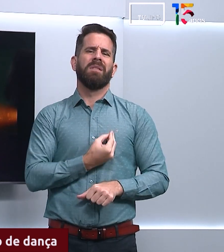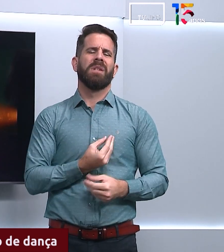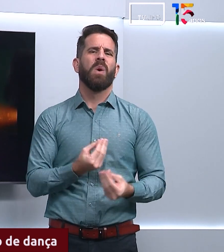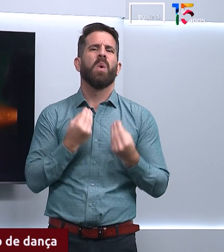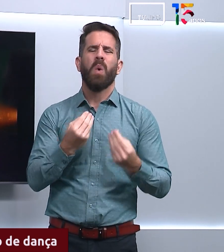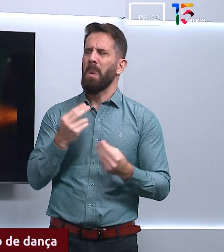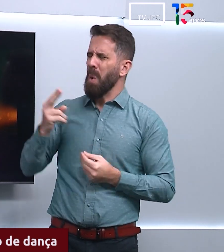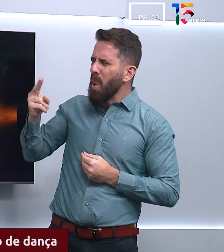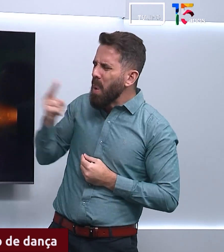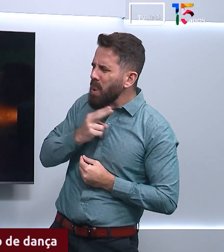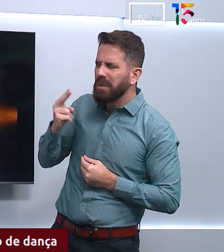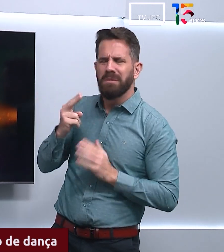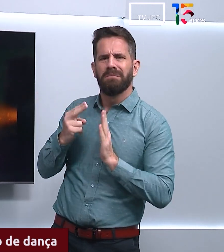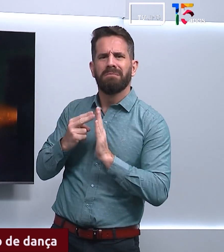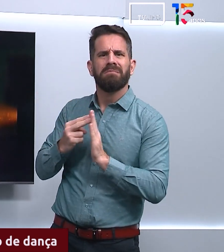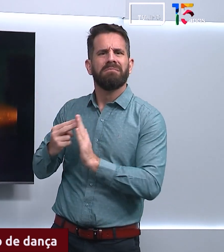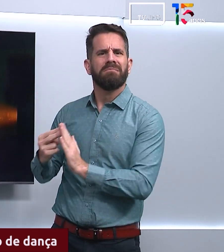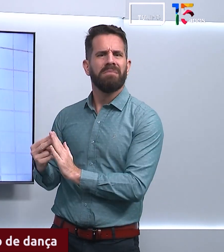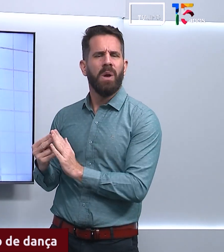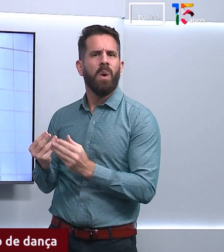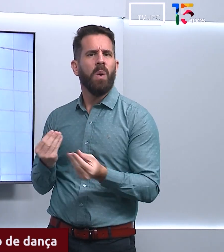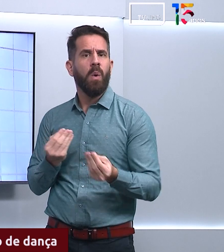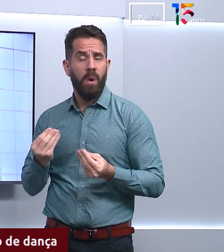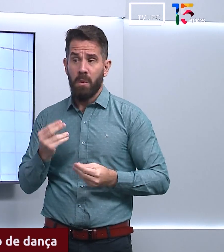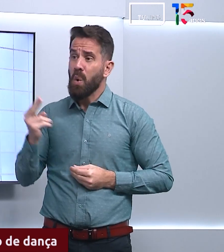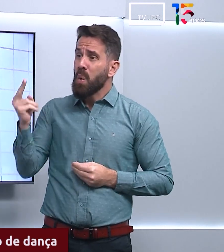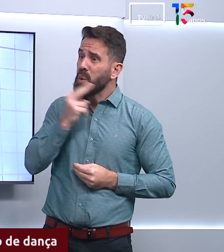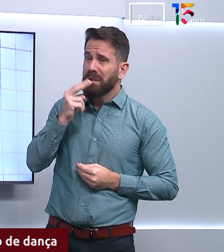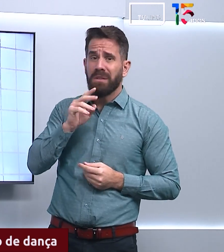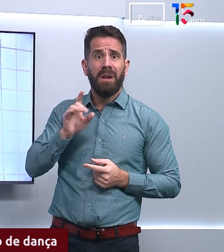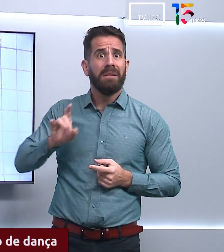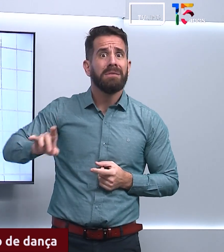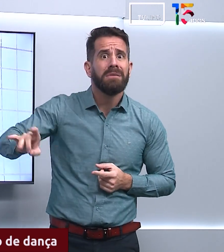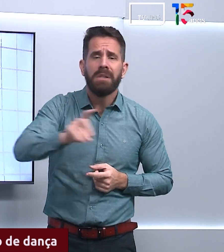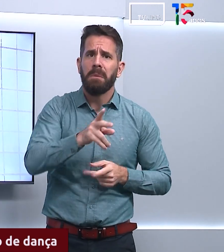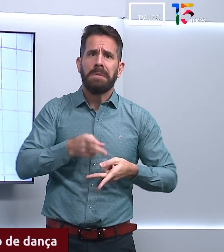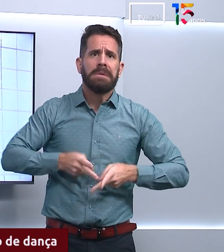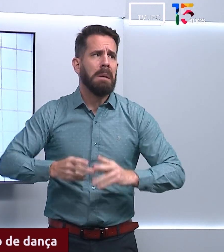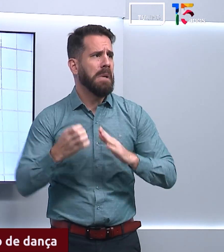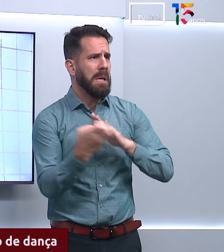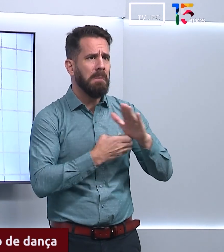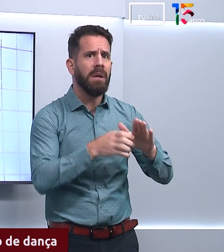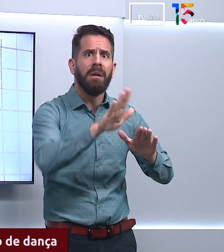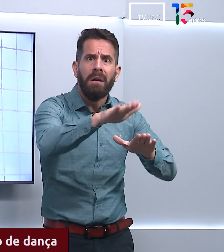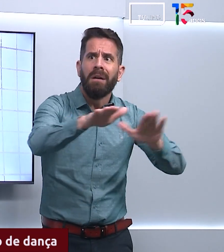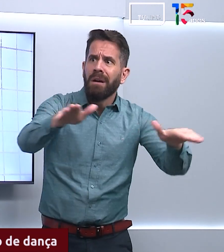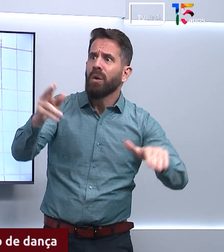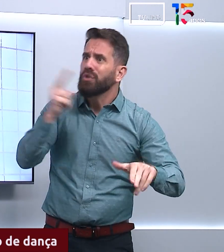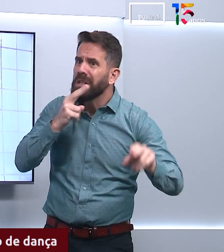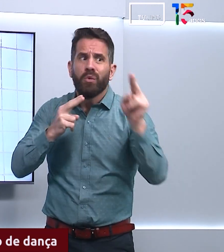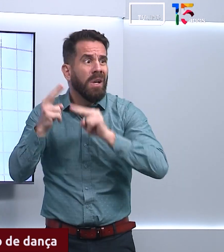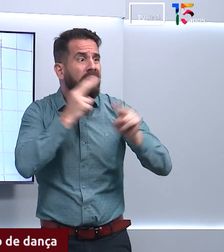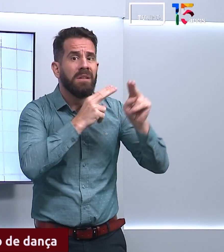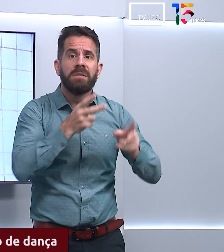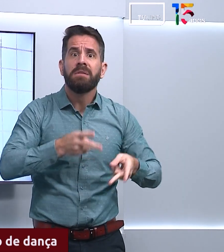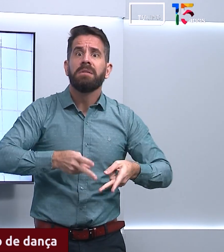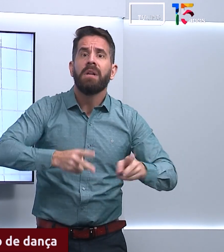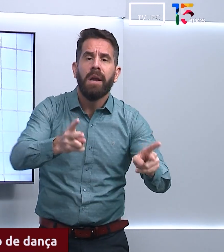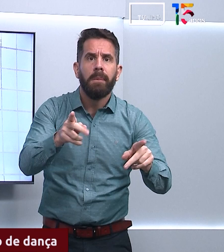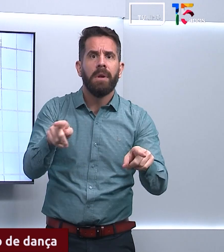urgência como que a urgência tem sido banalizada pelas empresas eh pelas solicitações